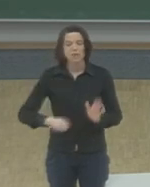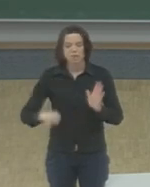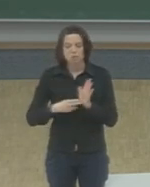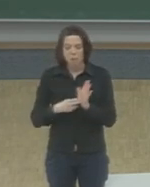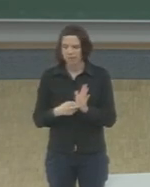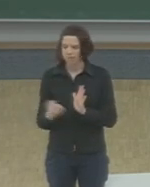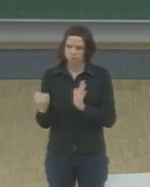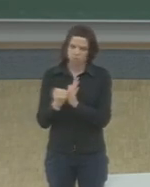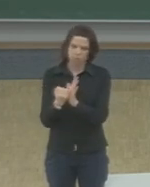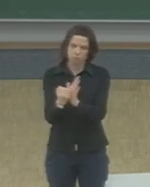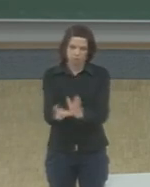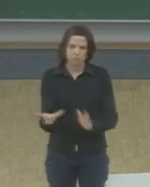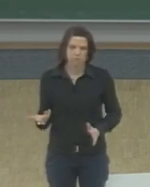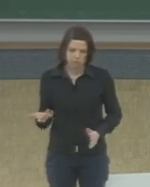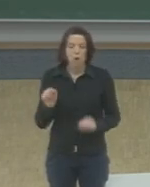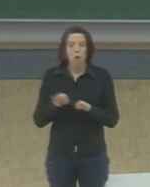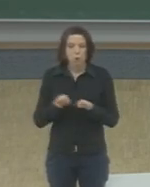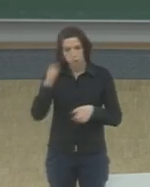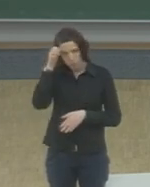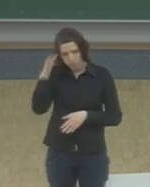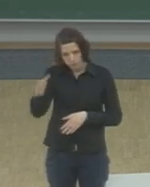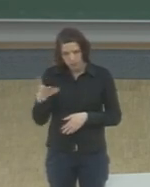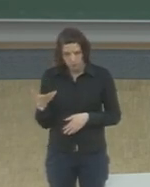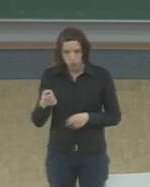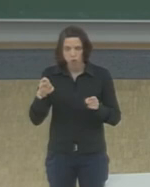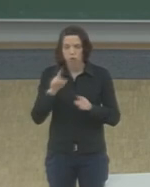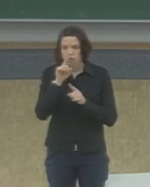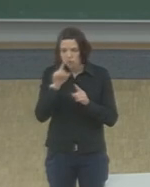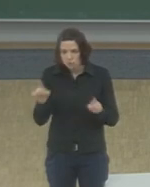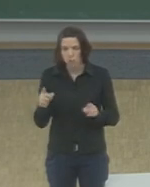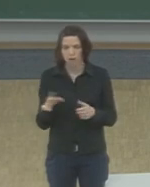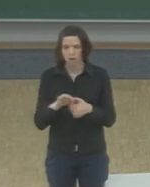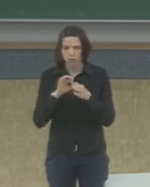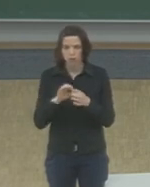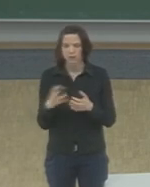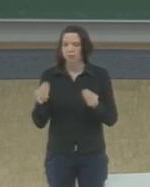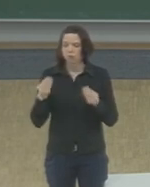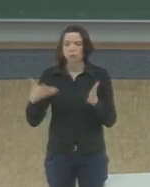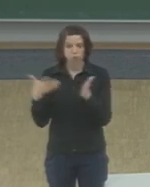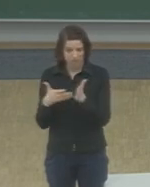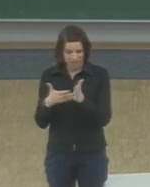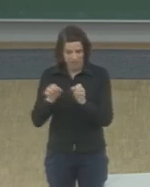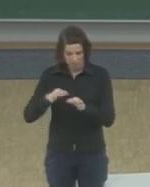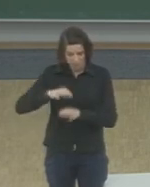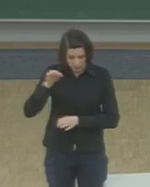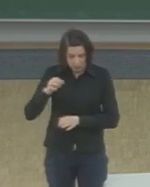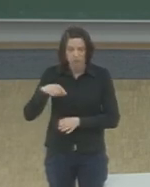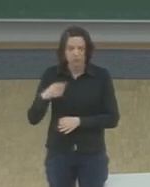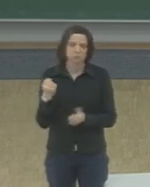Setzung. Grundbildung kann und soll eben nur noch sein, was sich mit den bevorzugten Verfahren messen